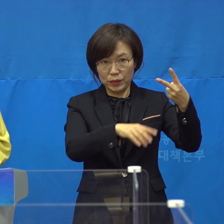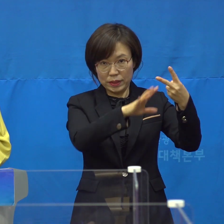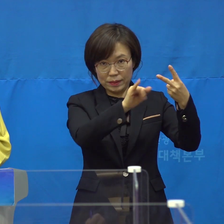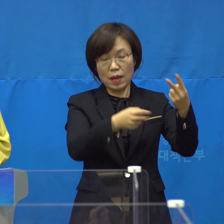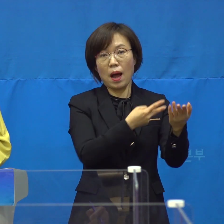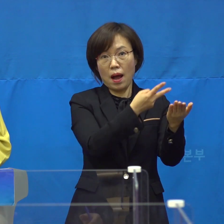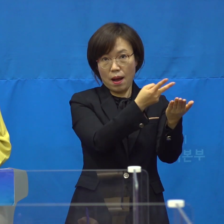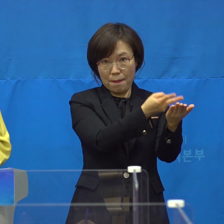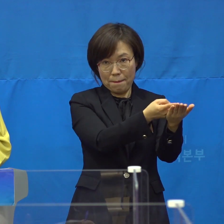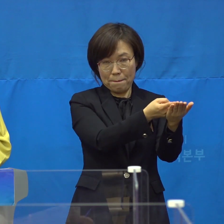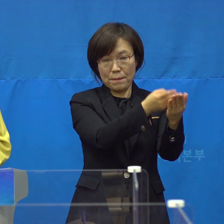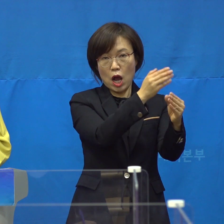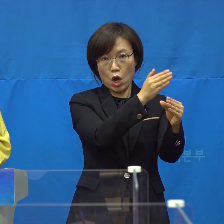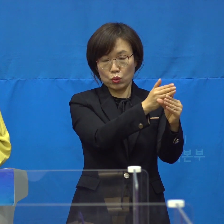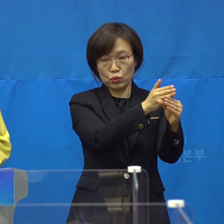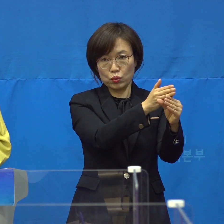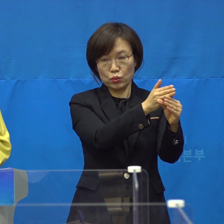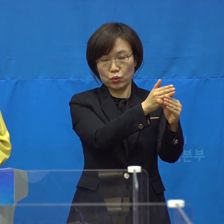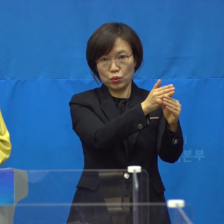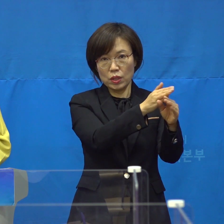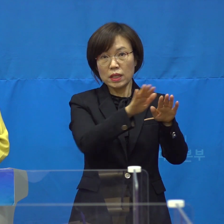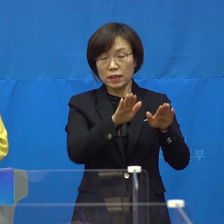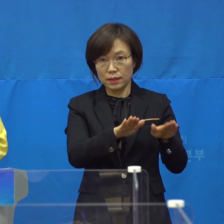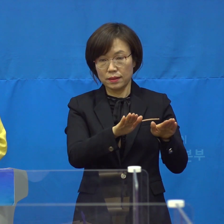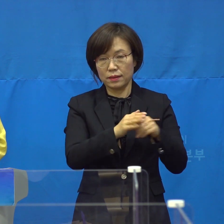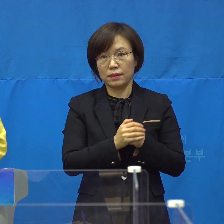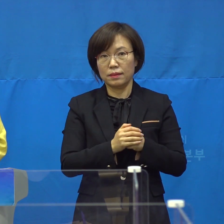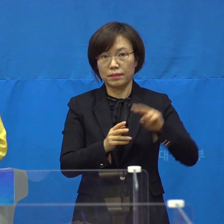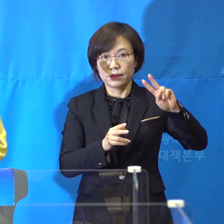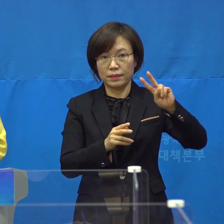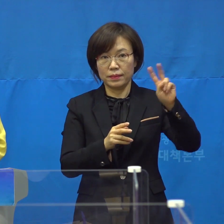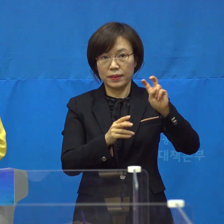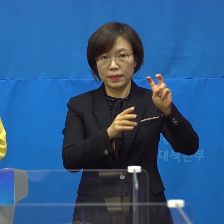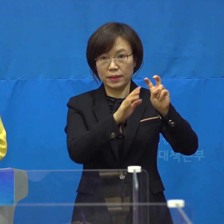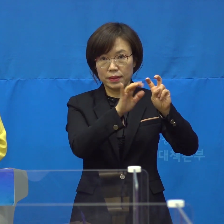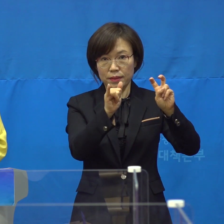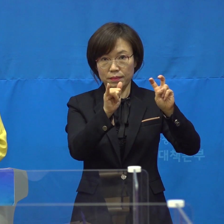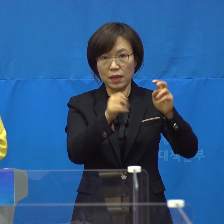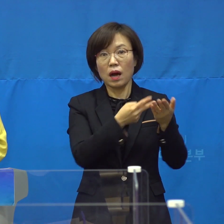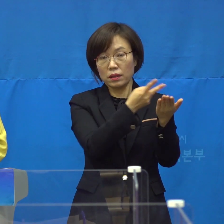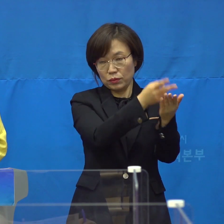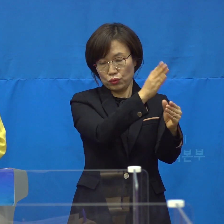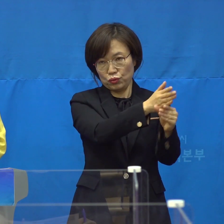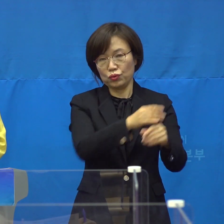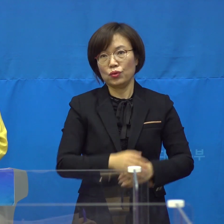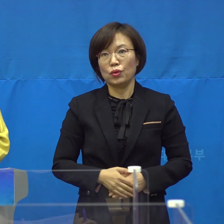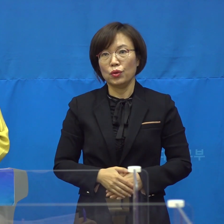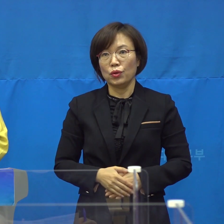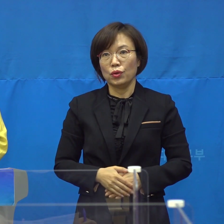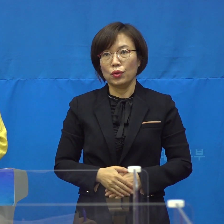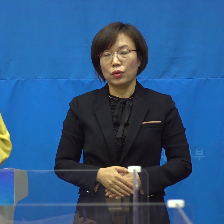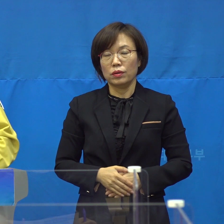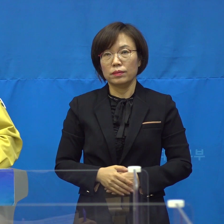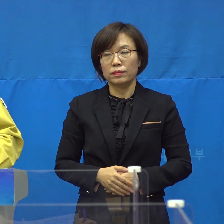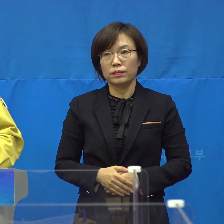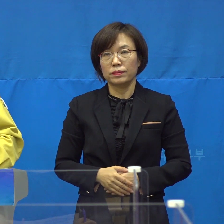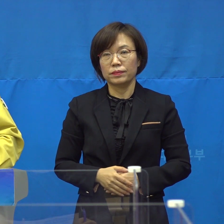352명이 입소해서 현재 20명이 입소 중에 있습니다.